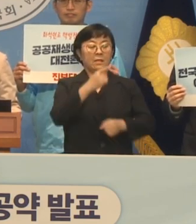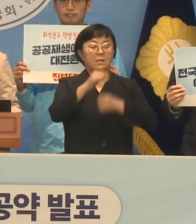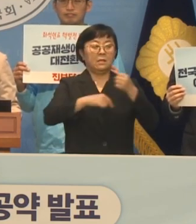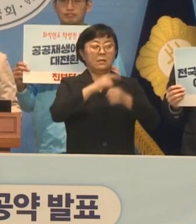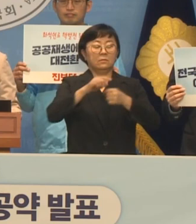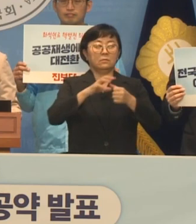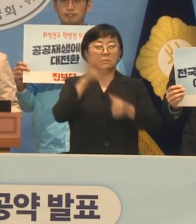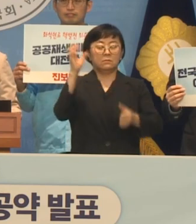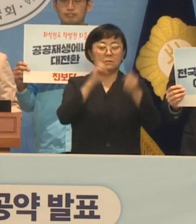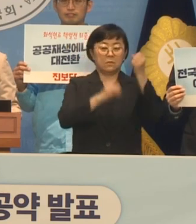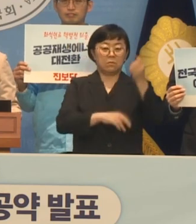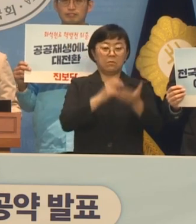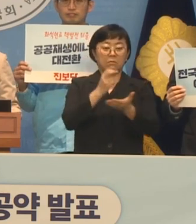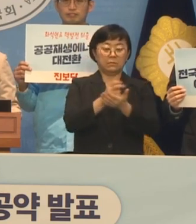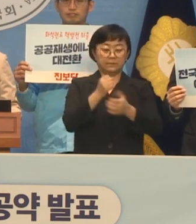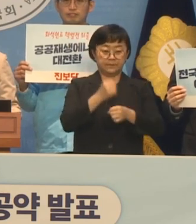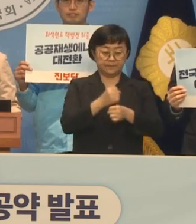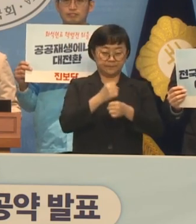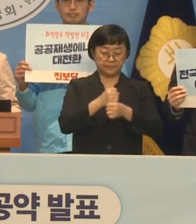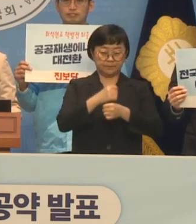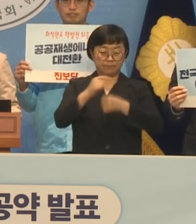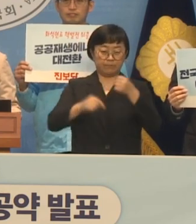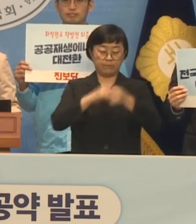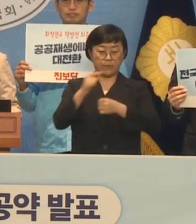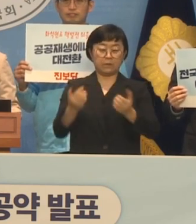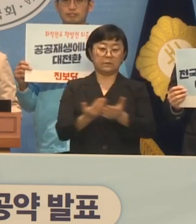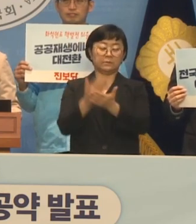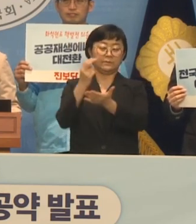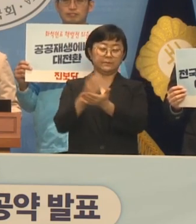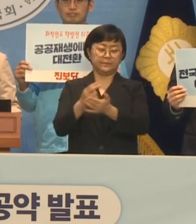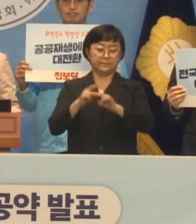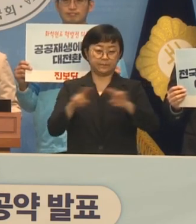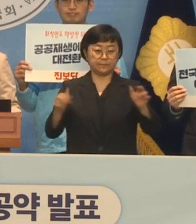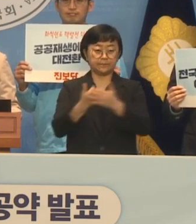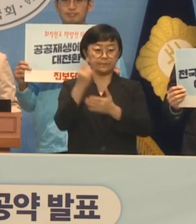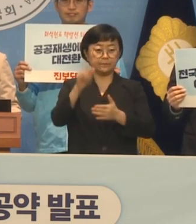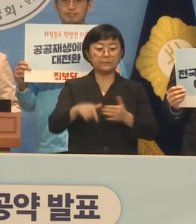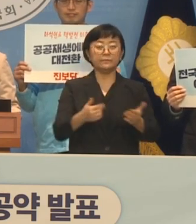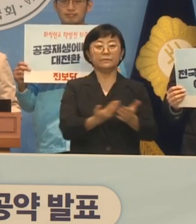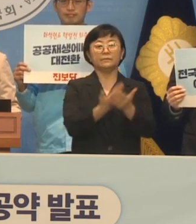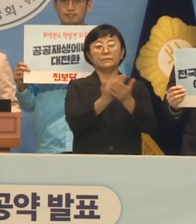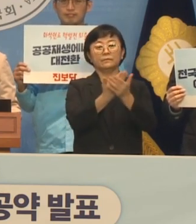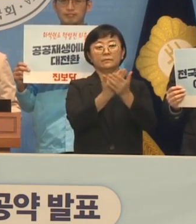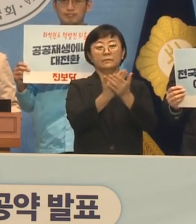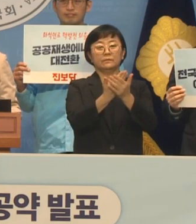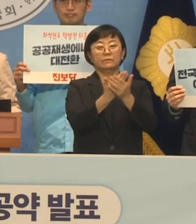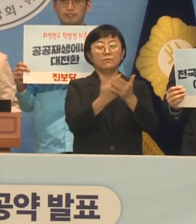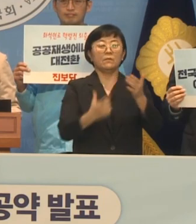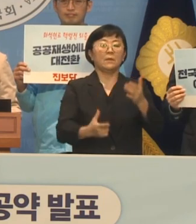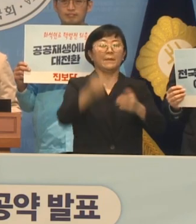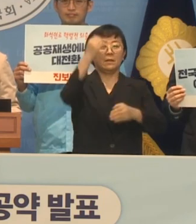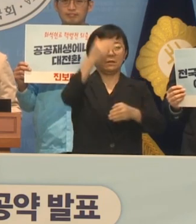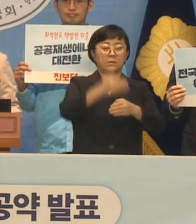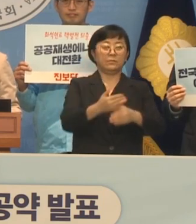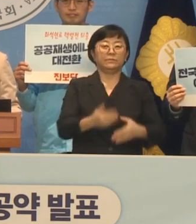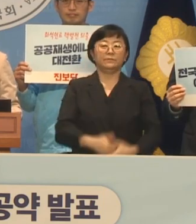탈핵기본법을 제정하고 원자력진흥법을 폐지하여 핵발전소를 조기